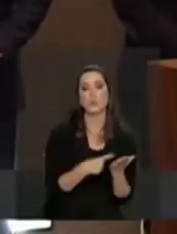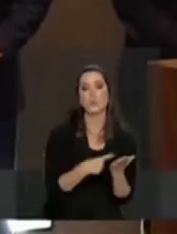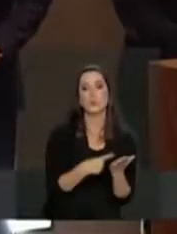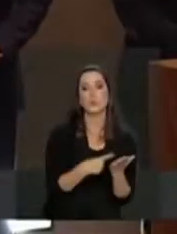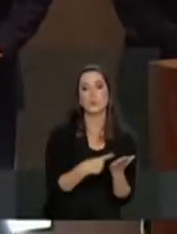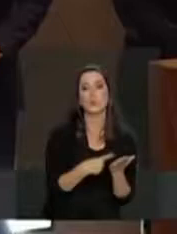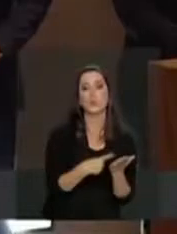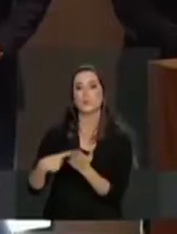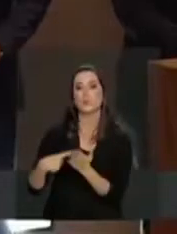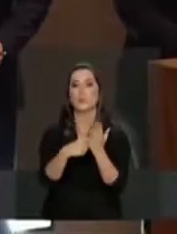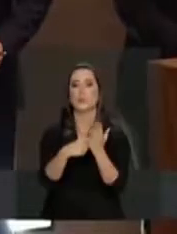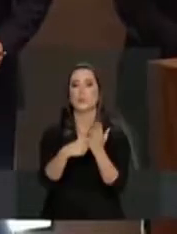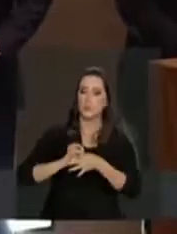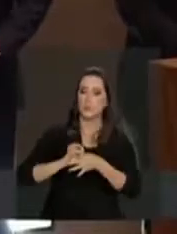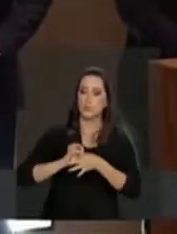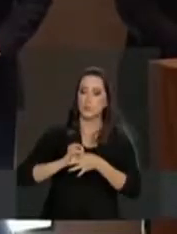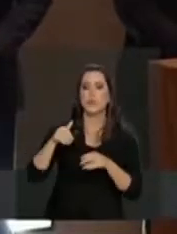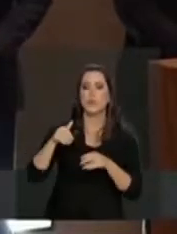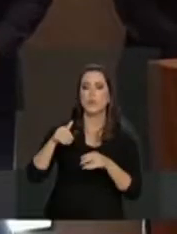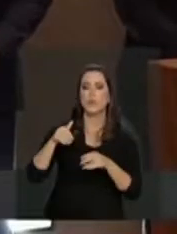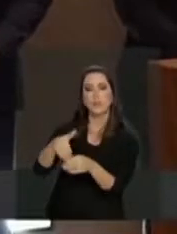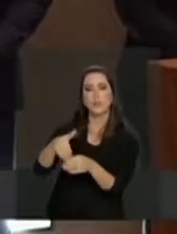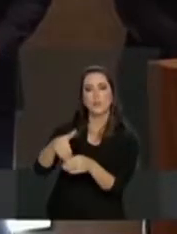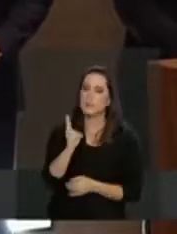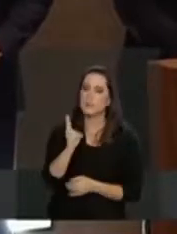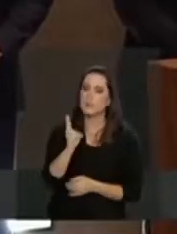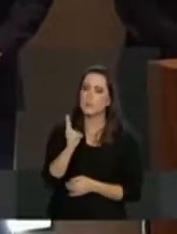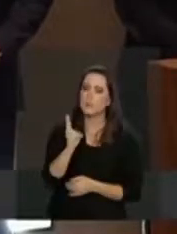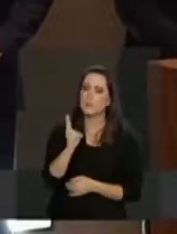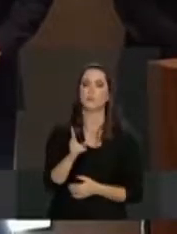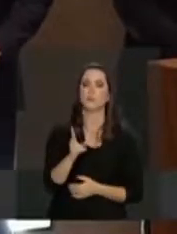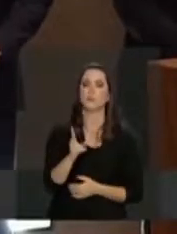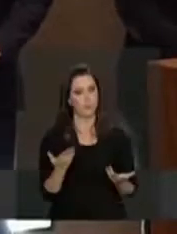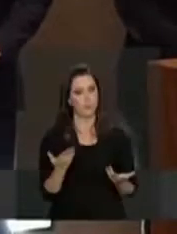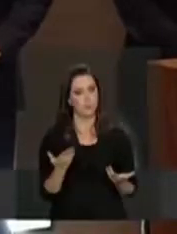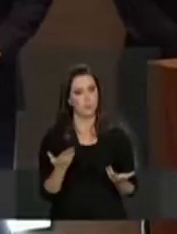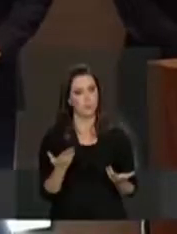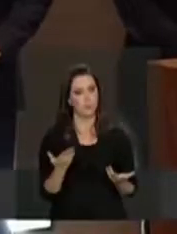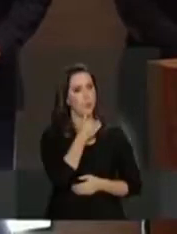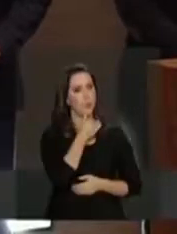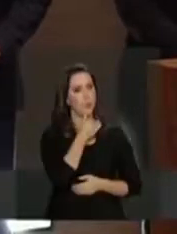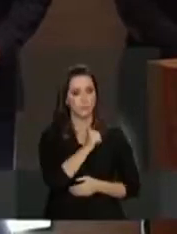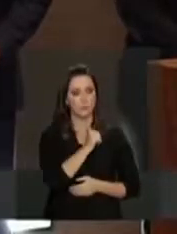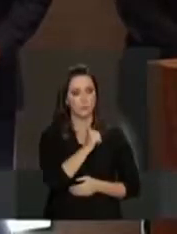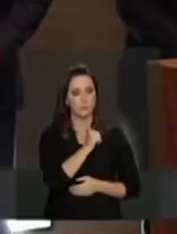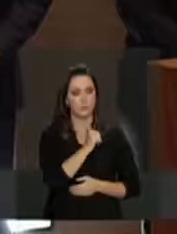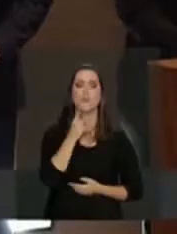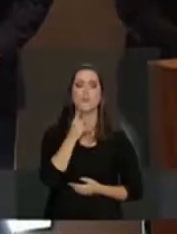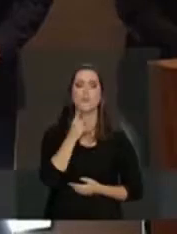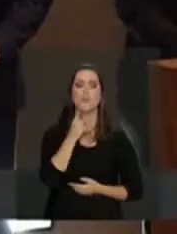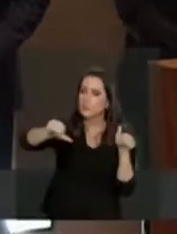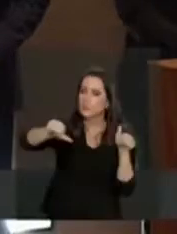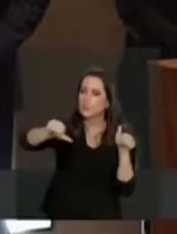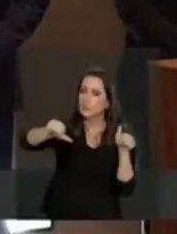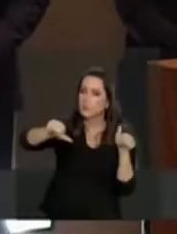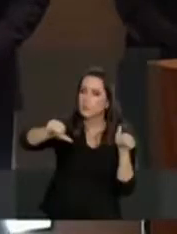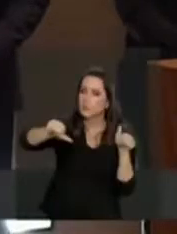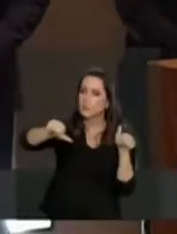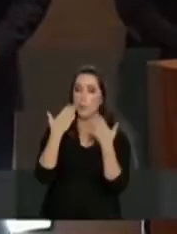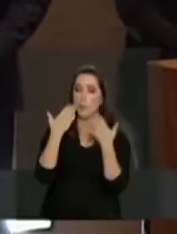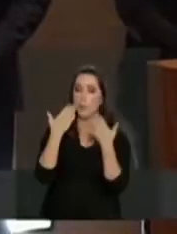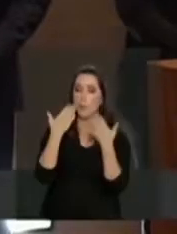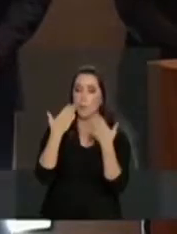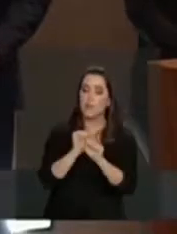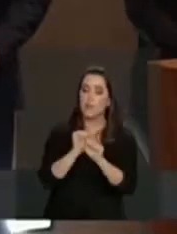Nosso compromisso com a soberania do voto popular é inquebrantável. Senhoras e senhores, os desejos de mudança